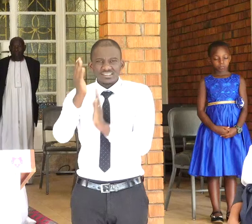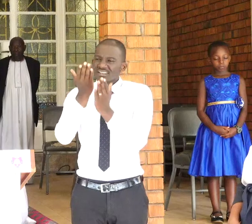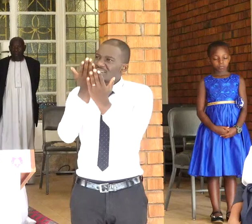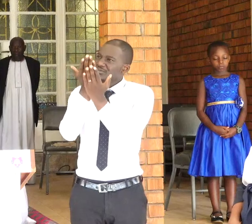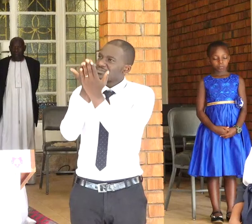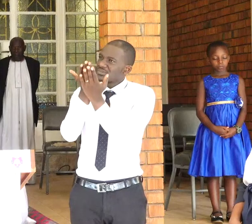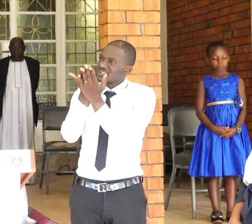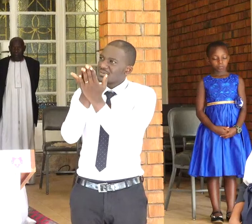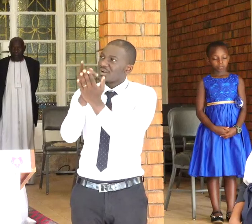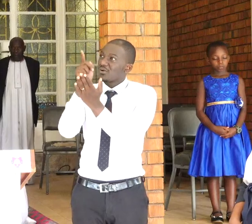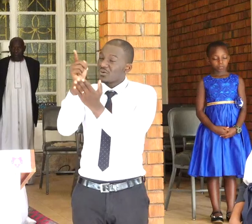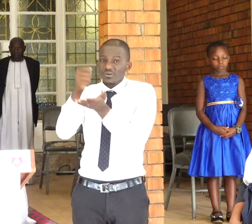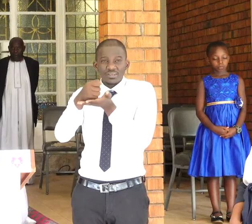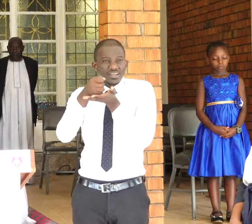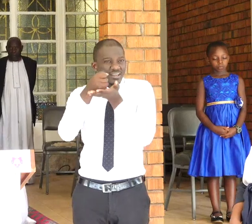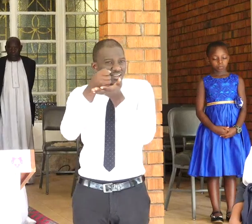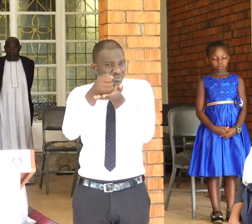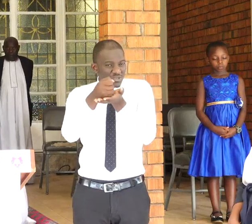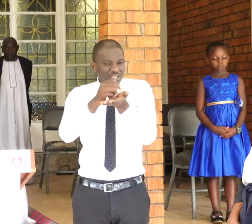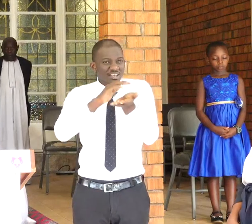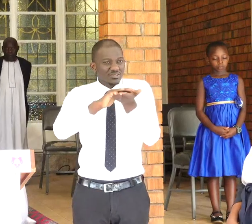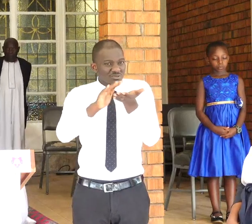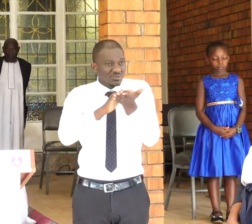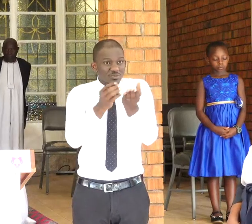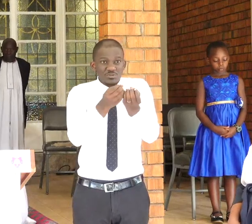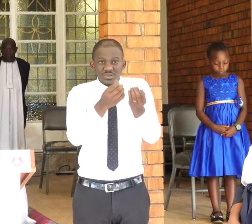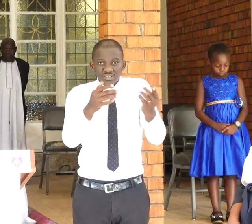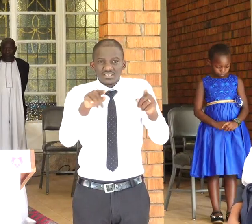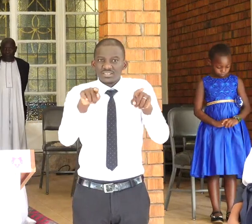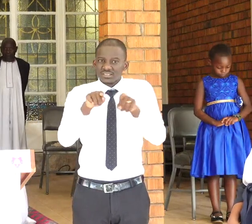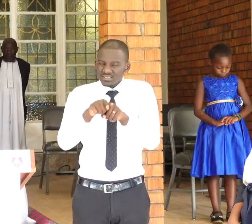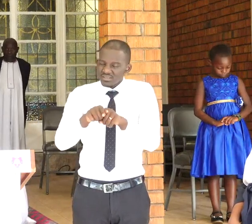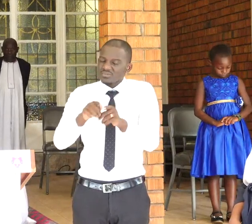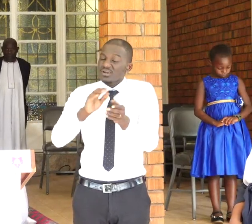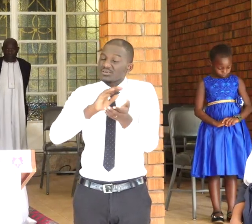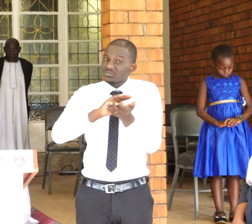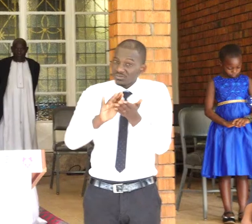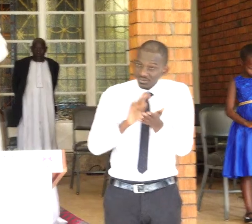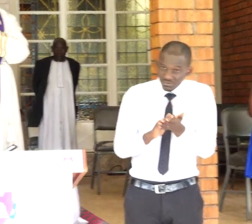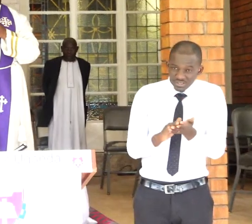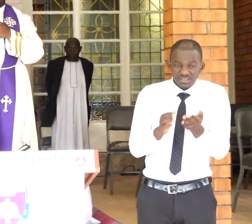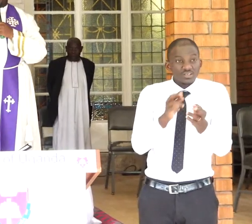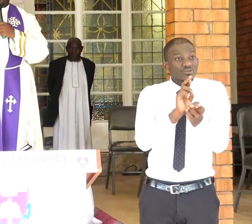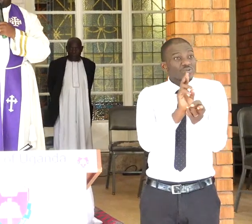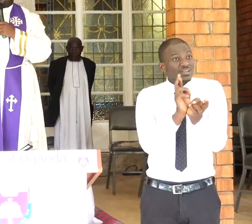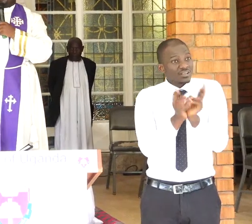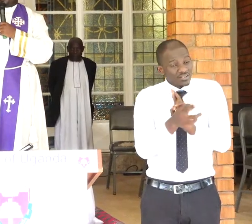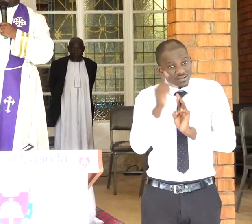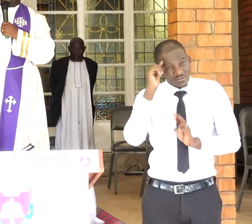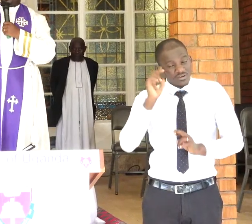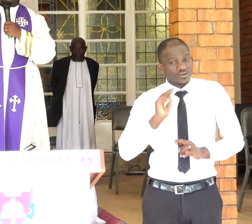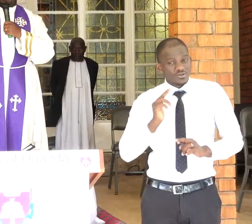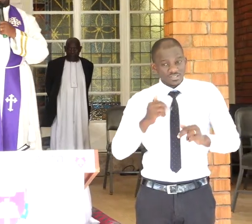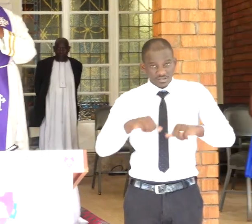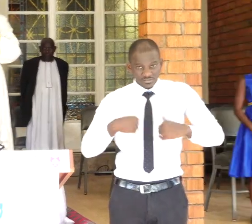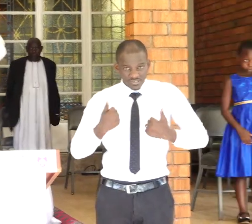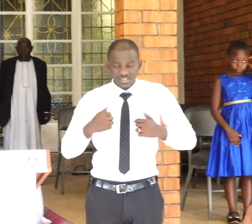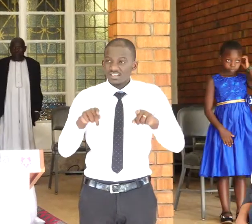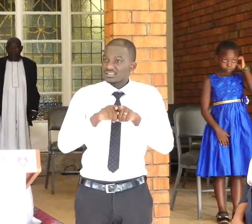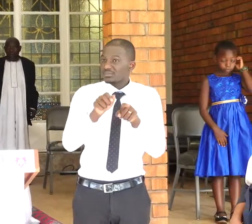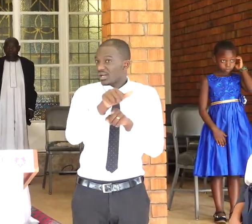Katonda oyo abedde abangi naffe atubeere tusaba ku lwaffe era twenenya ku lwaffe ne ku